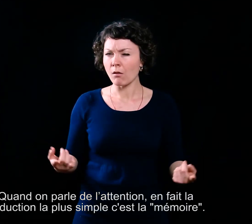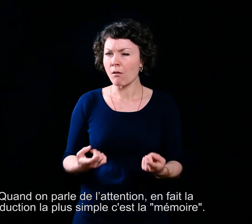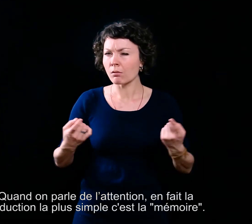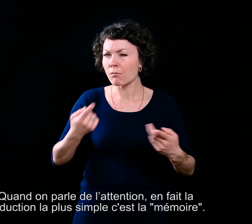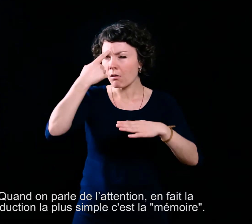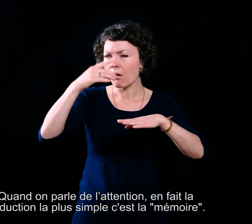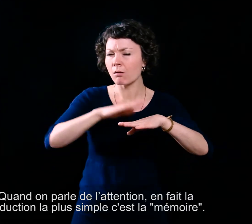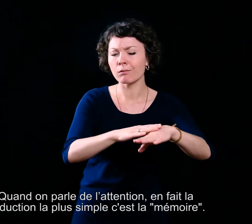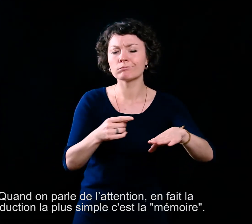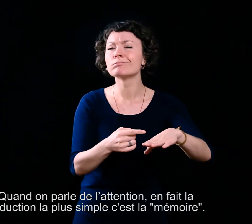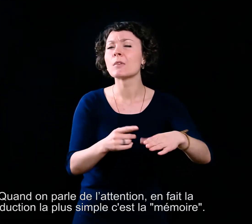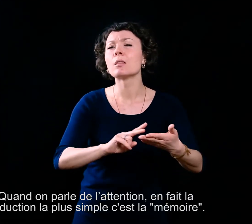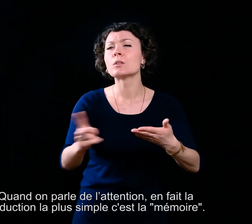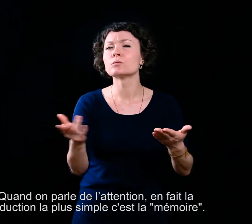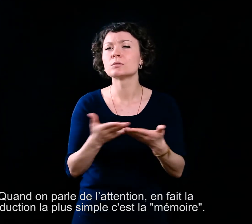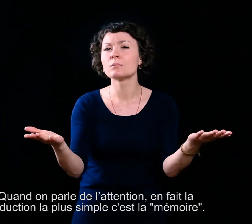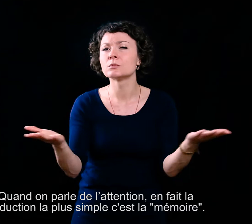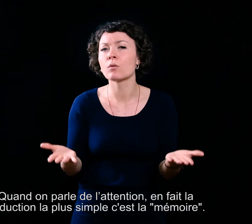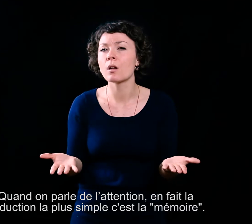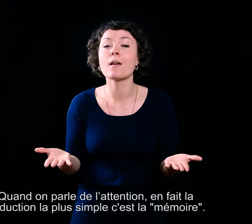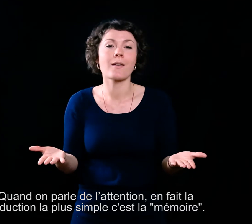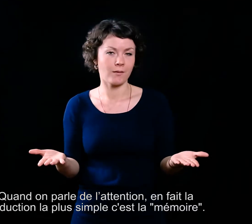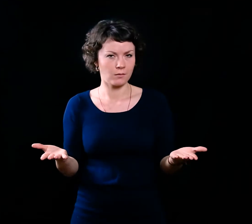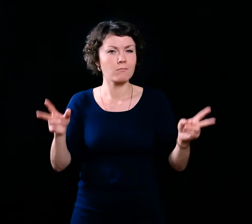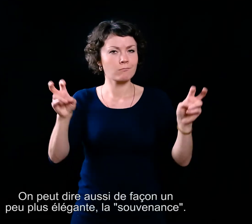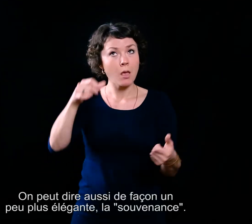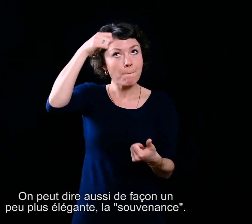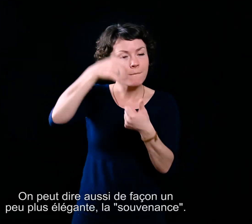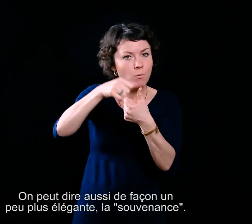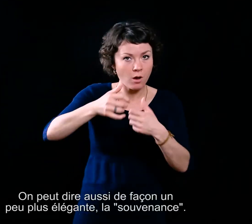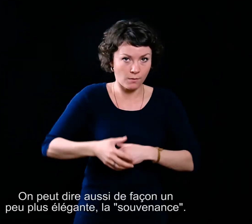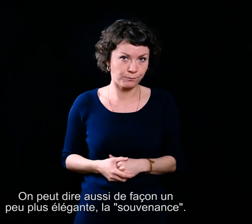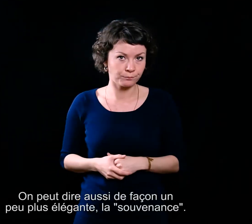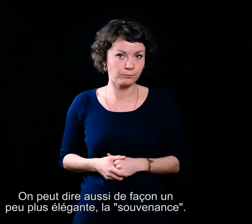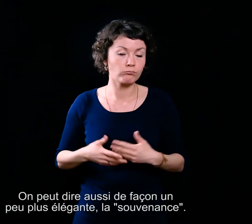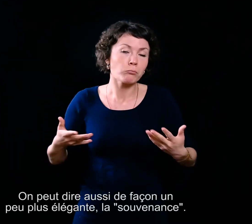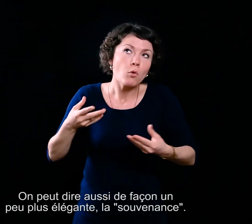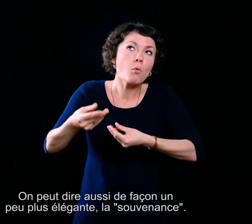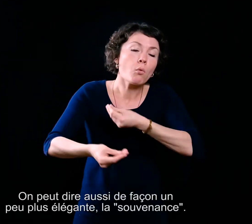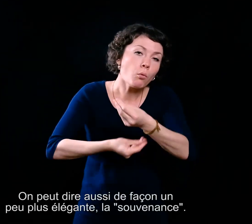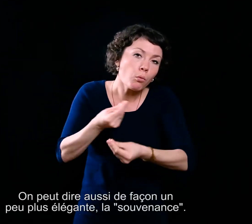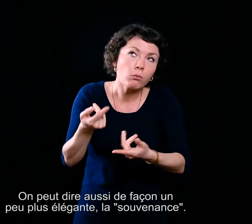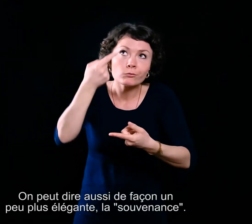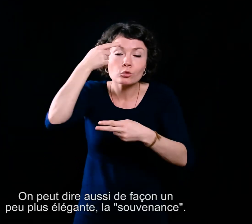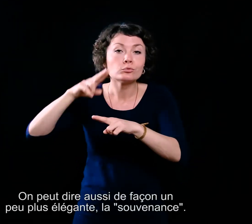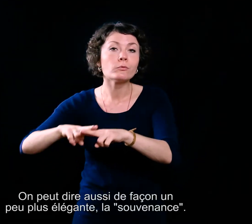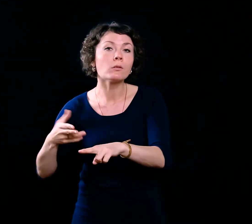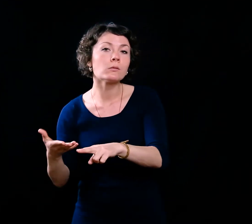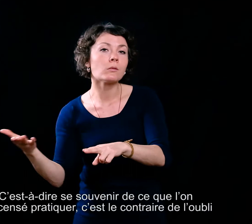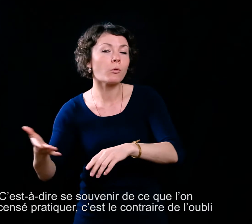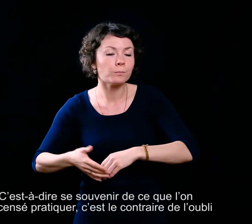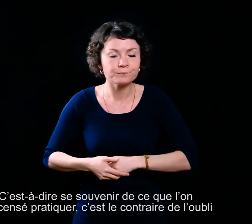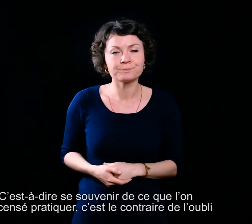en fait, la traduction la plus simple, c'est la mémoire. On peut dire aussi, de façon un peu plus élégante, la